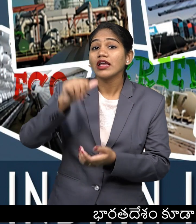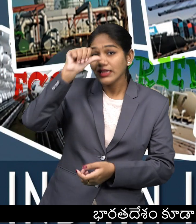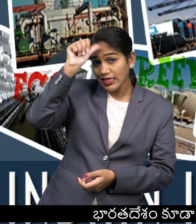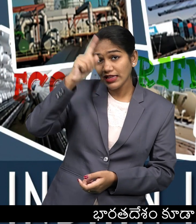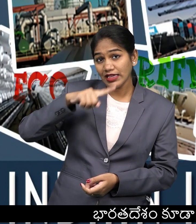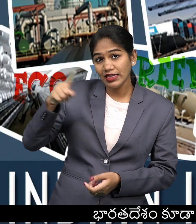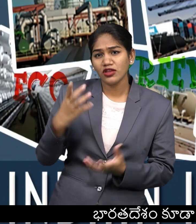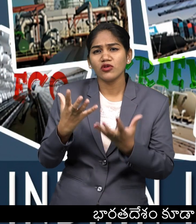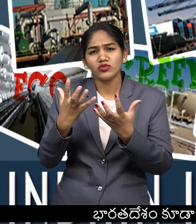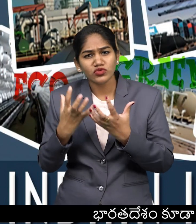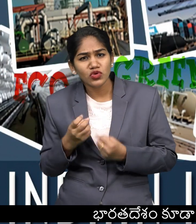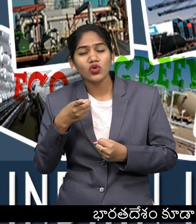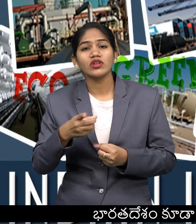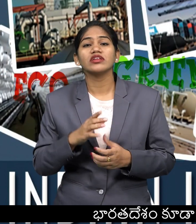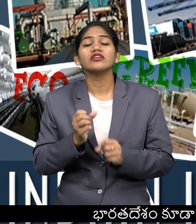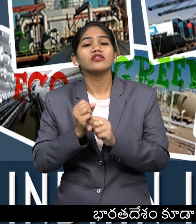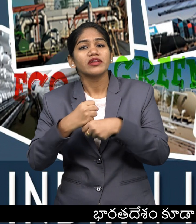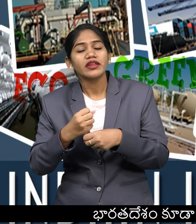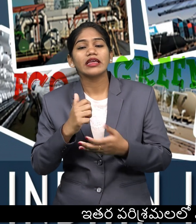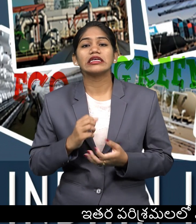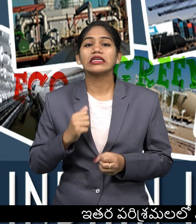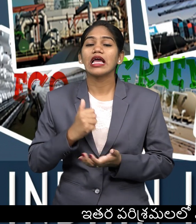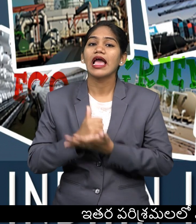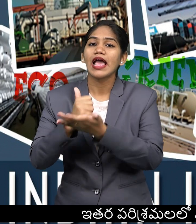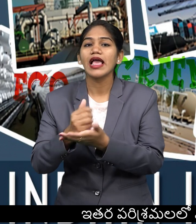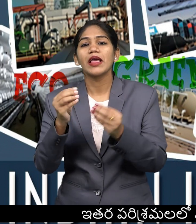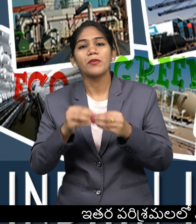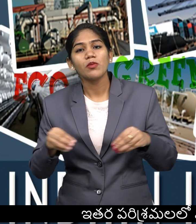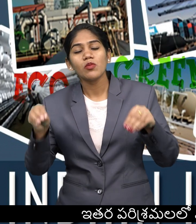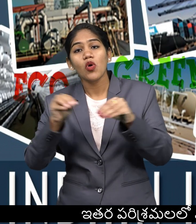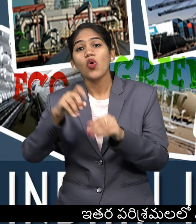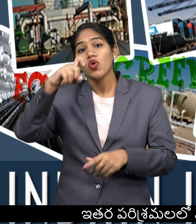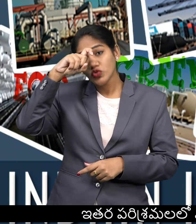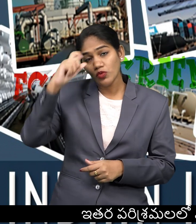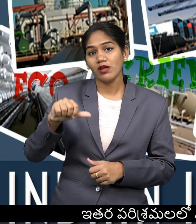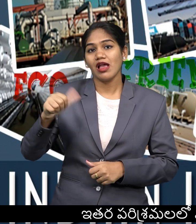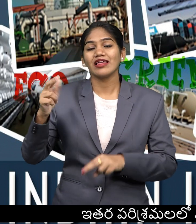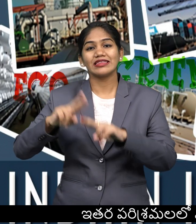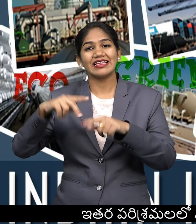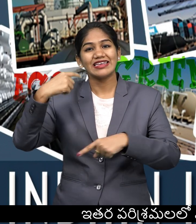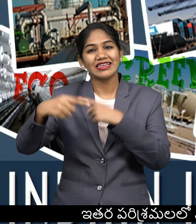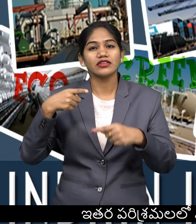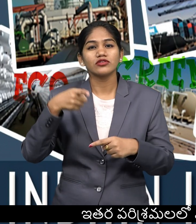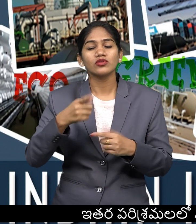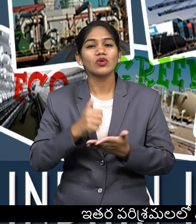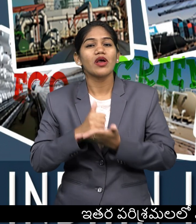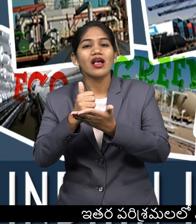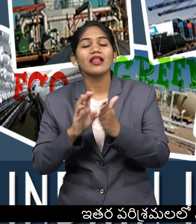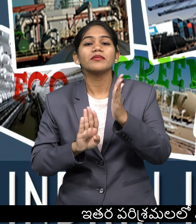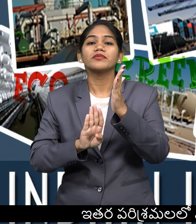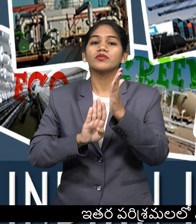భారతదేశం కూడా ఆర్థిక వృద్ధికి సహాయపడడానికి ఇతర పరిశ్రమలలో మరిన్ని ఉద్యోగాలను సృష్టించాలి.